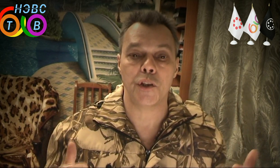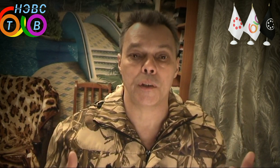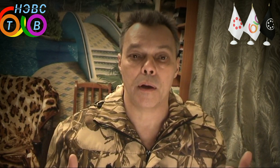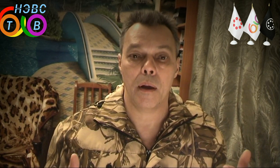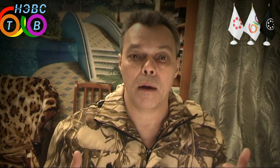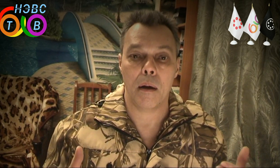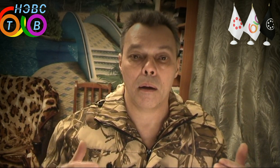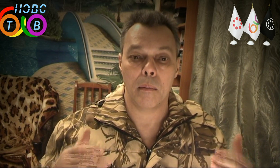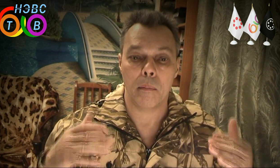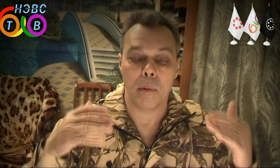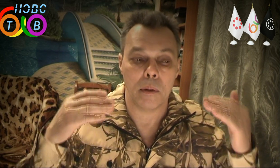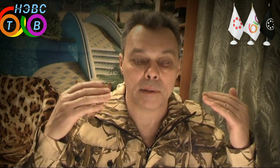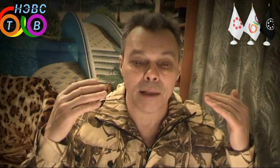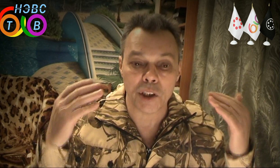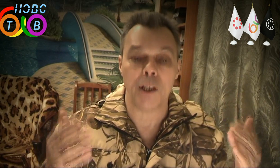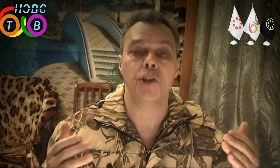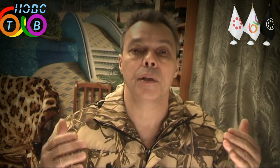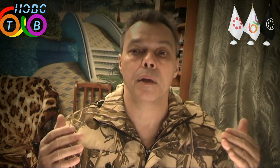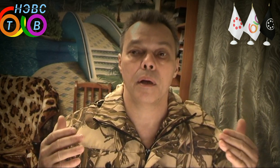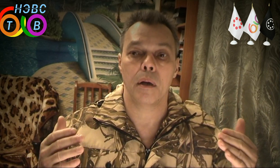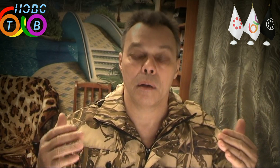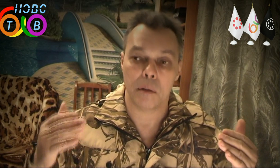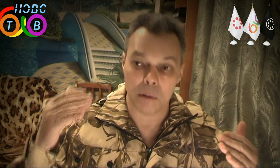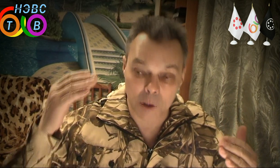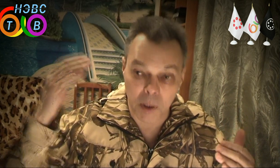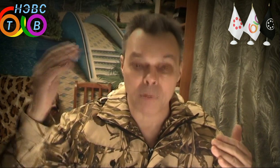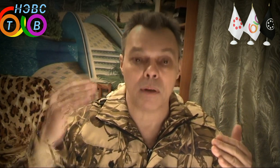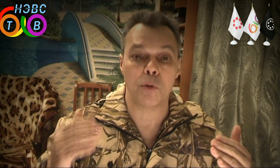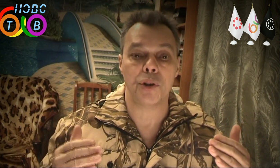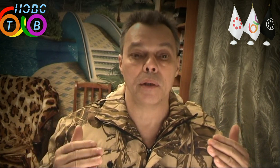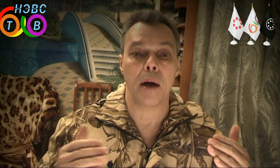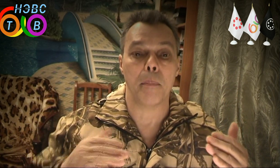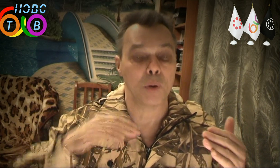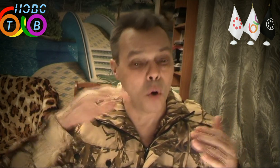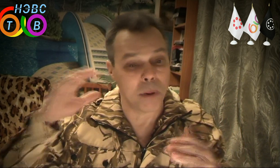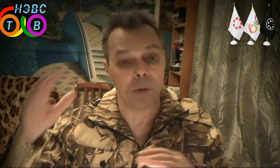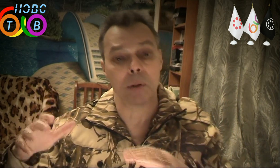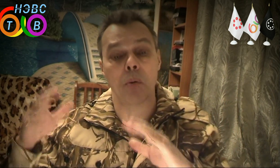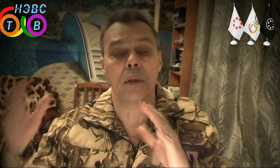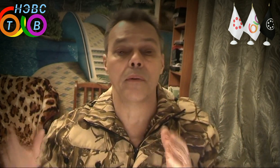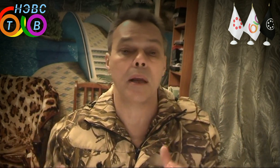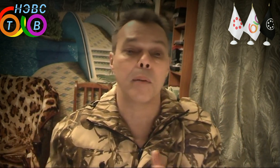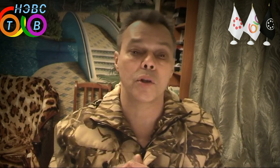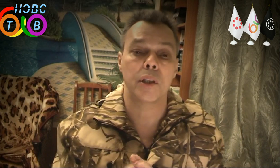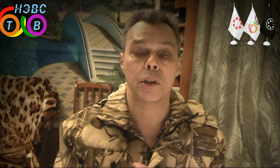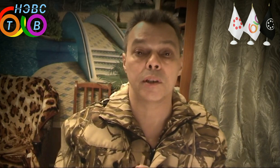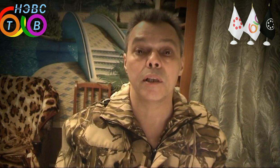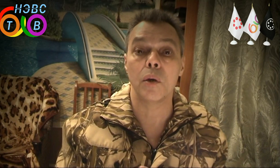женщина стала женщиной с первым своим мужчиной, а потом пройдет какое-то время, может даже целые